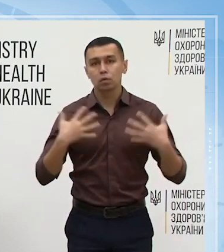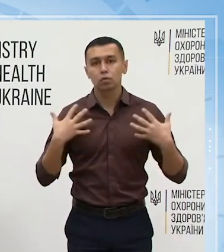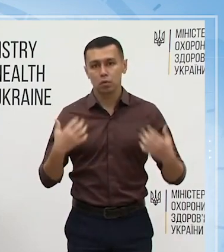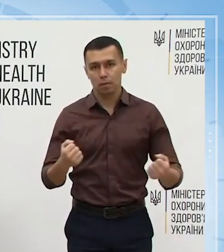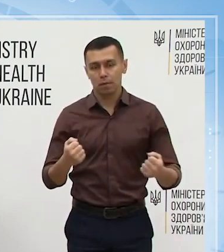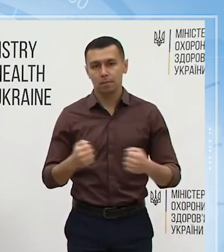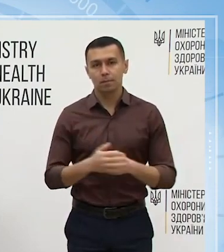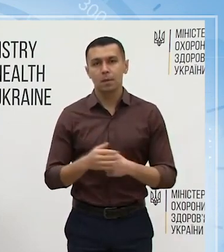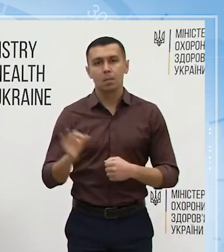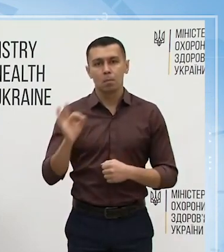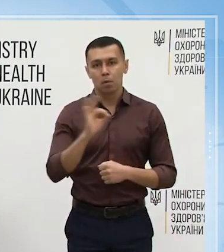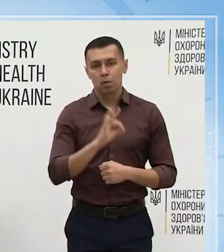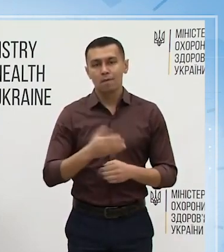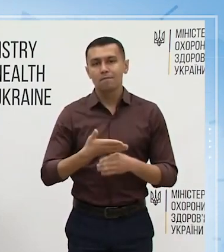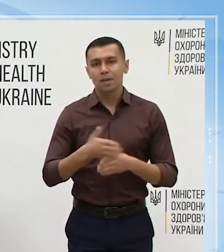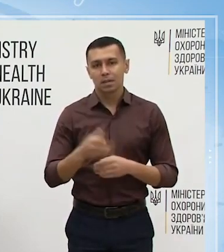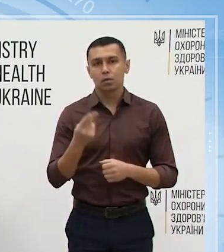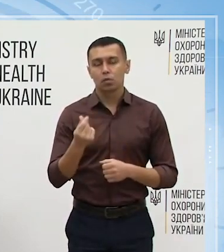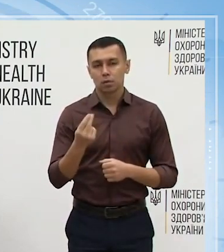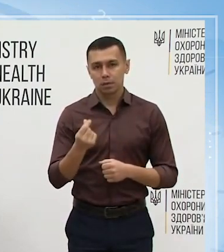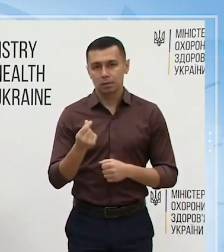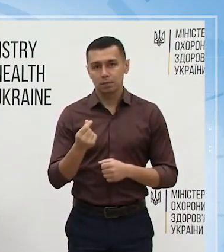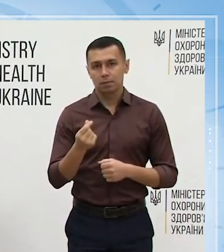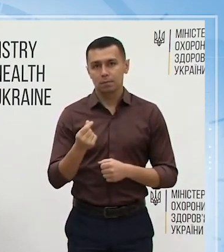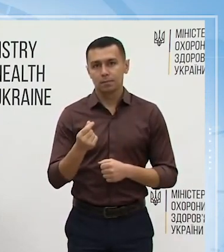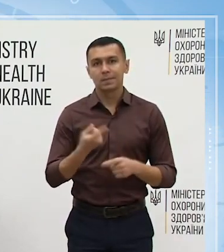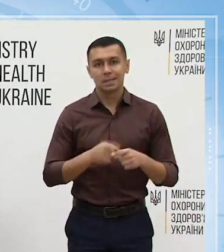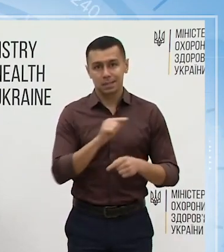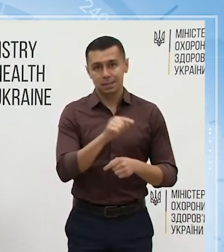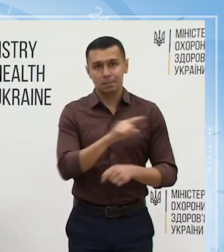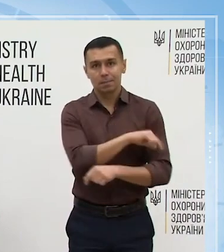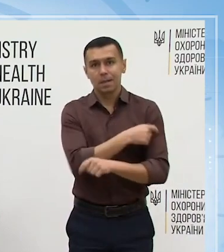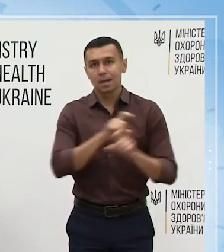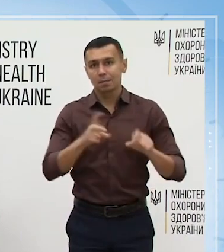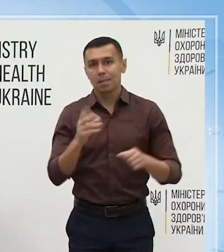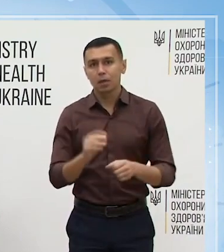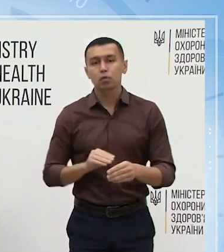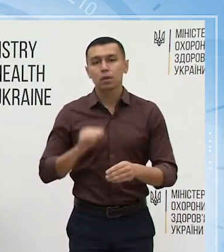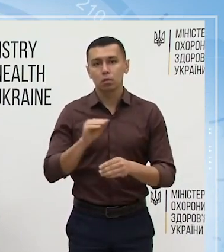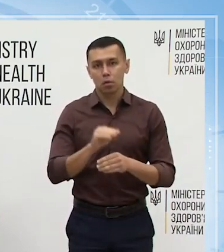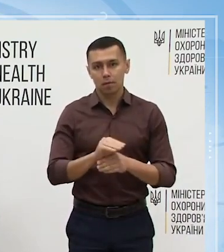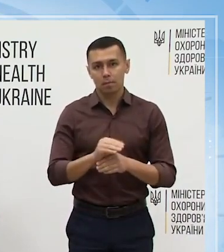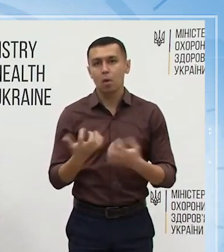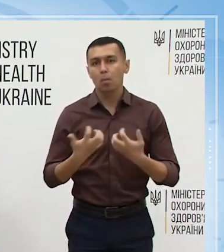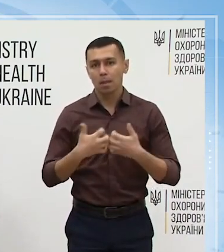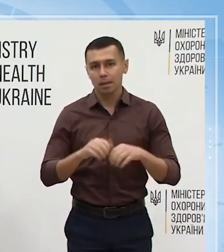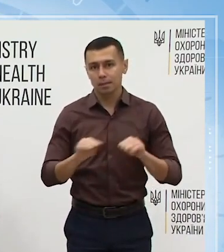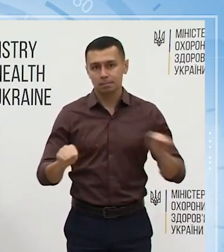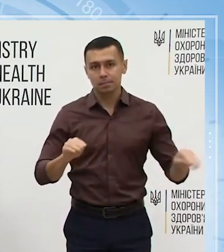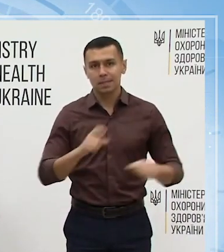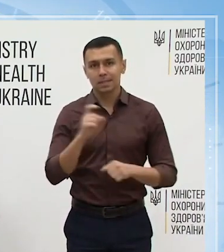здоров'я щодо виділення коштів цим лікарням на додаткове обладнання